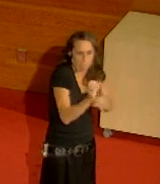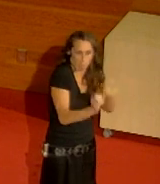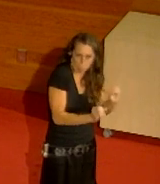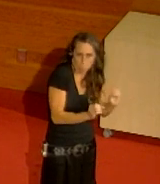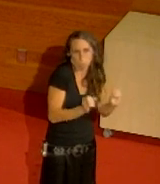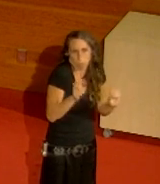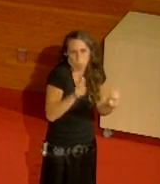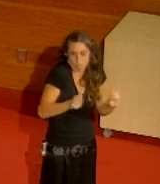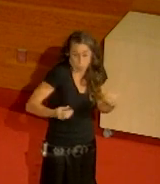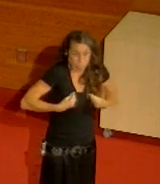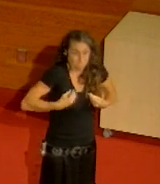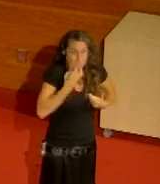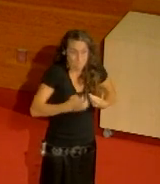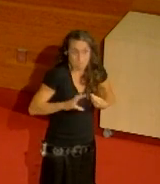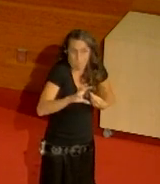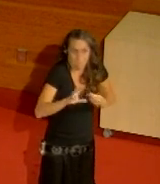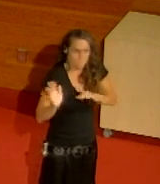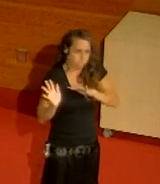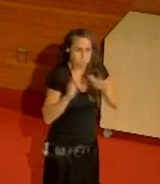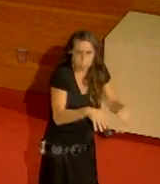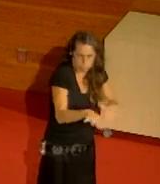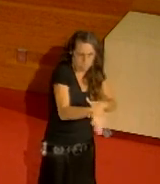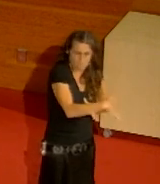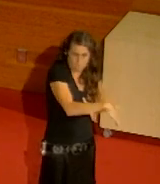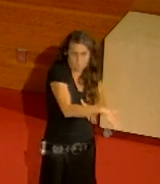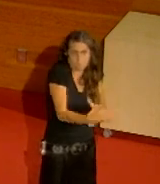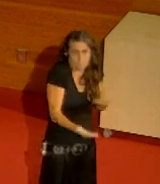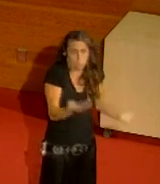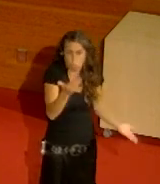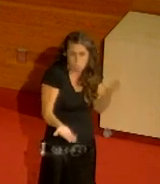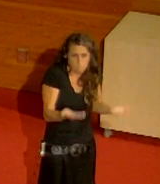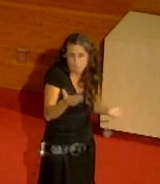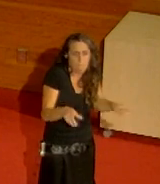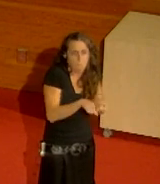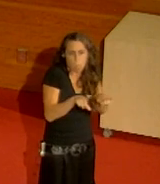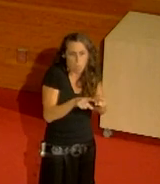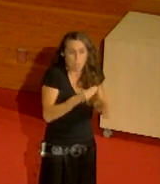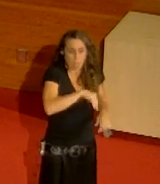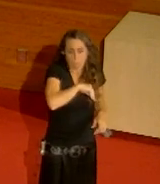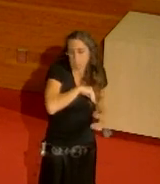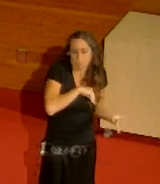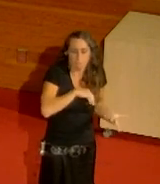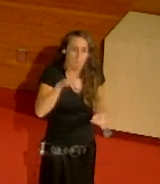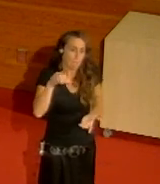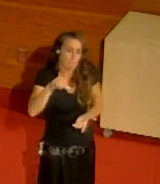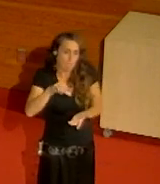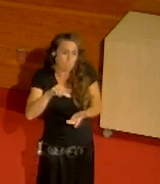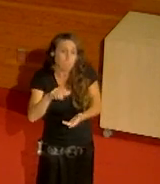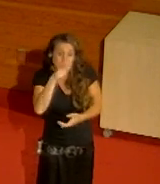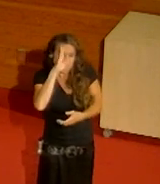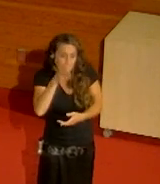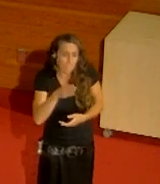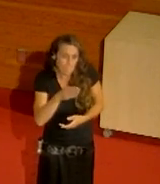es comparable a cuando a las manifestaciones que hubo en España en contra de la agarradera por ejemplo que fueron muy numerosas